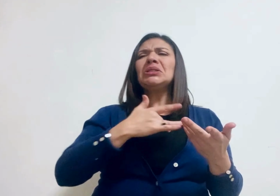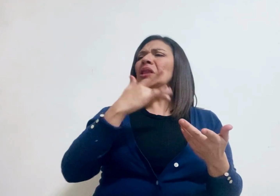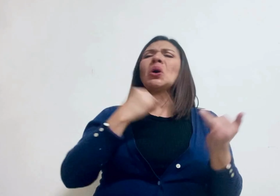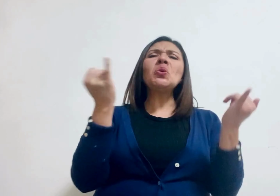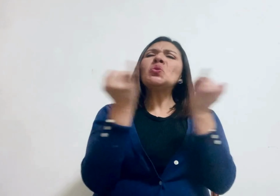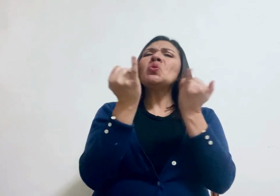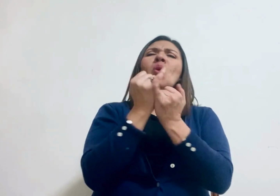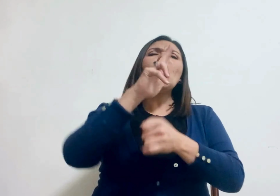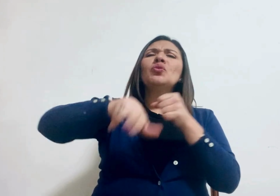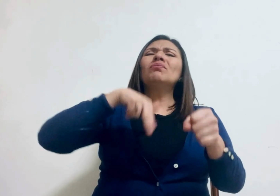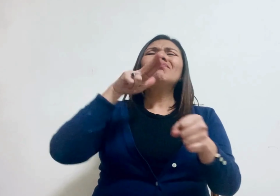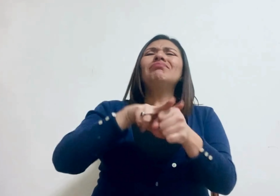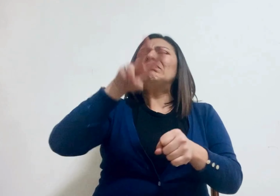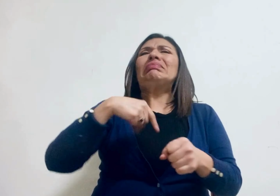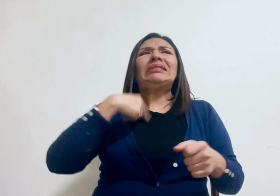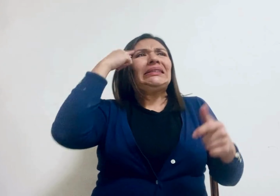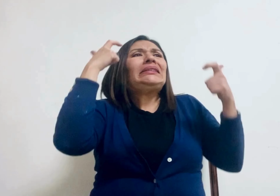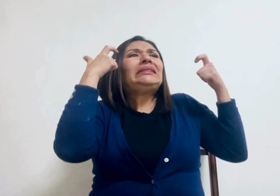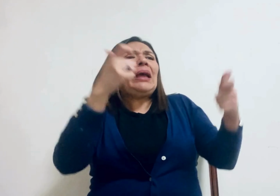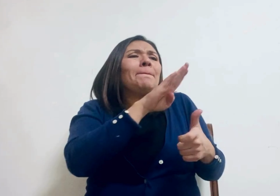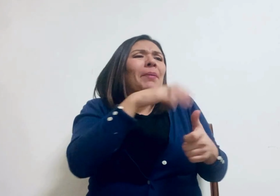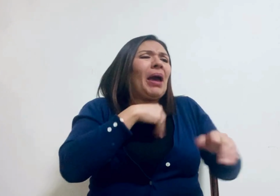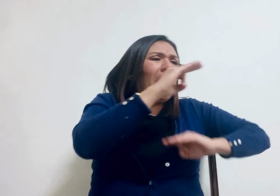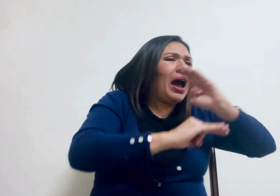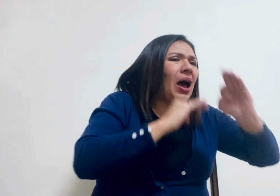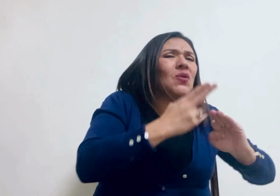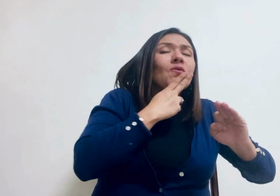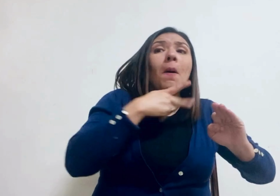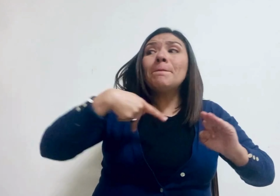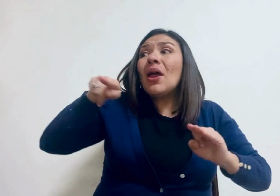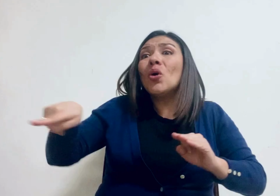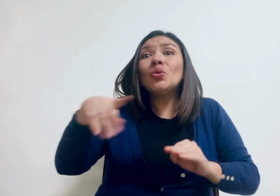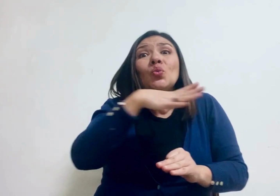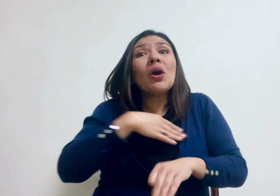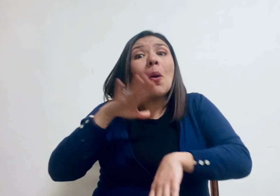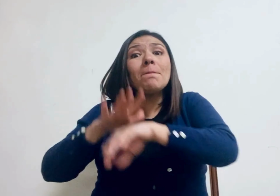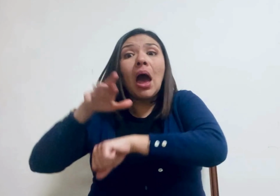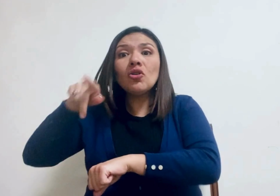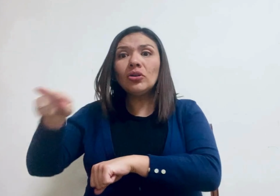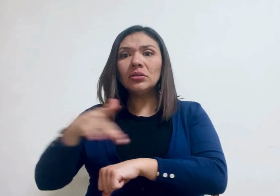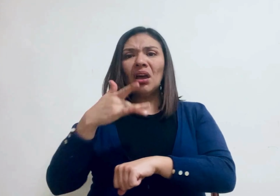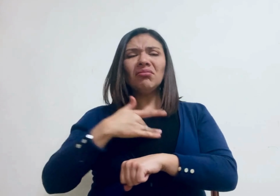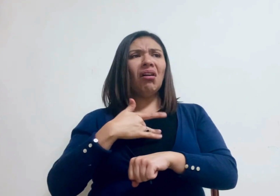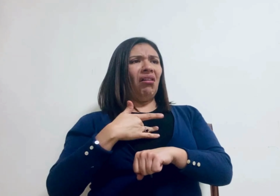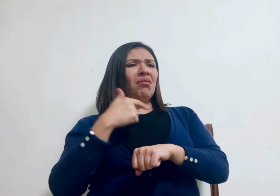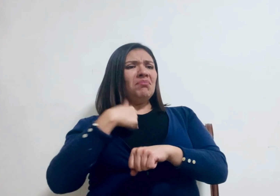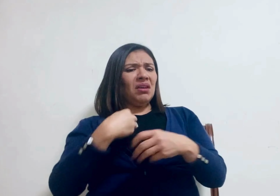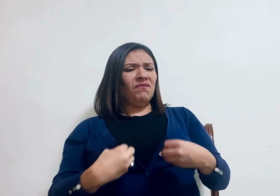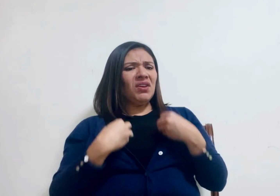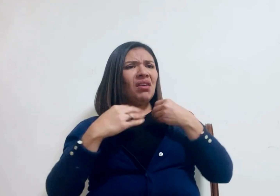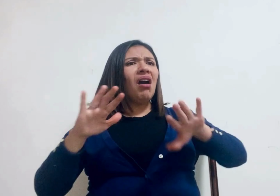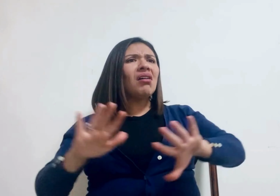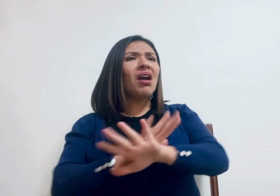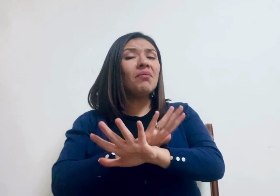nosotros todo está igual o es que realmente me está demandando mucho el bebé y tengo que hacerlo, para el niño en su realidad esto cambió. Y si el